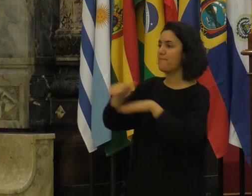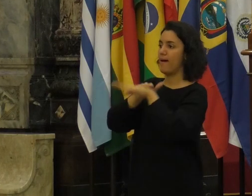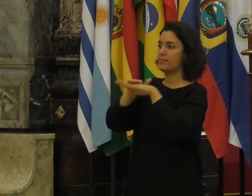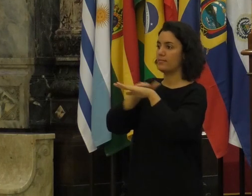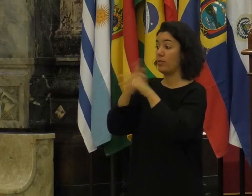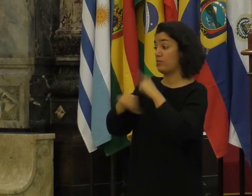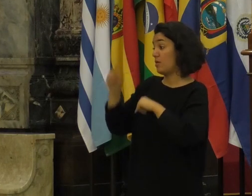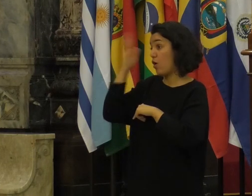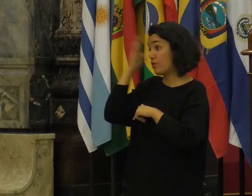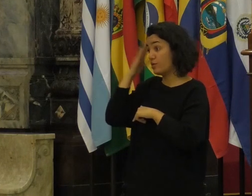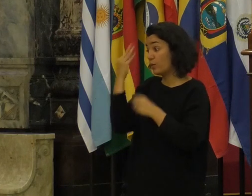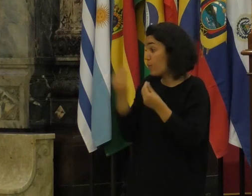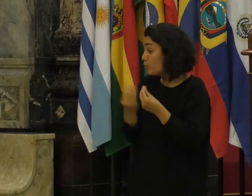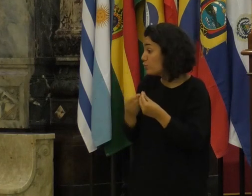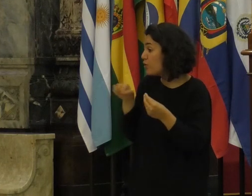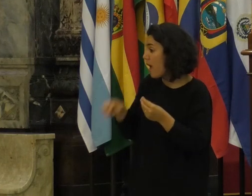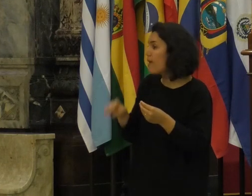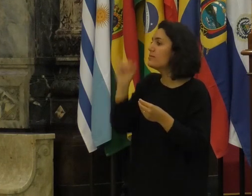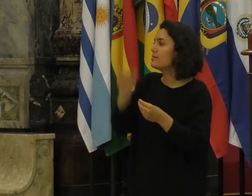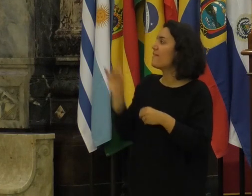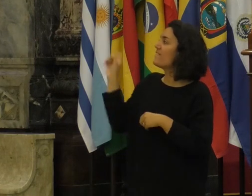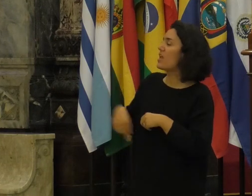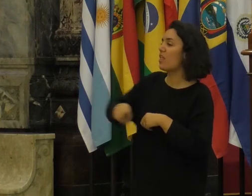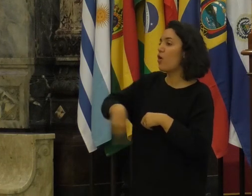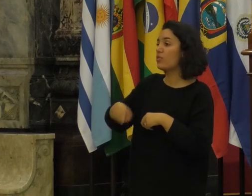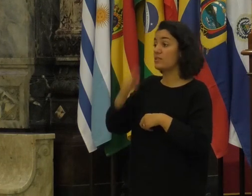Mucho de ese conocimiento viene precisamente de la psicología.